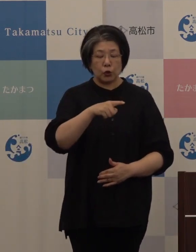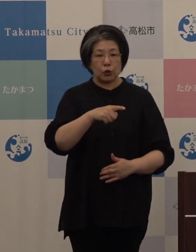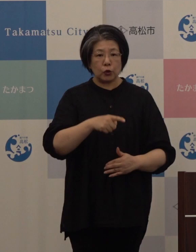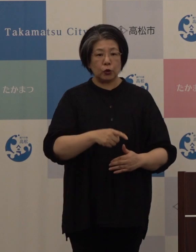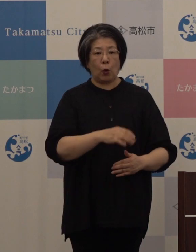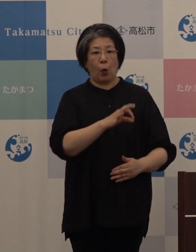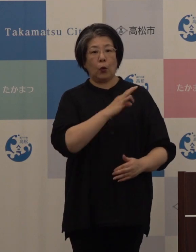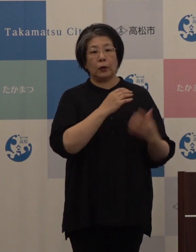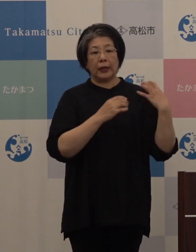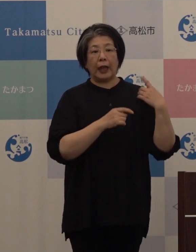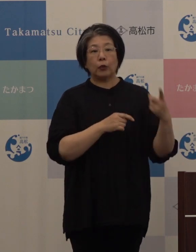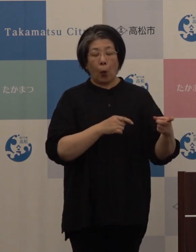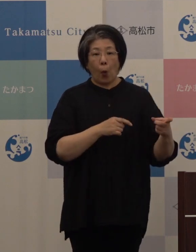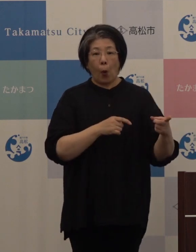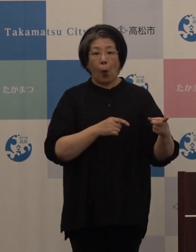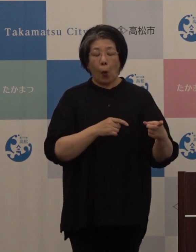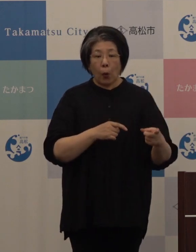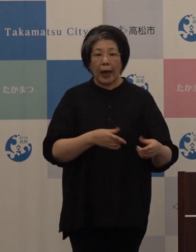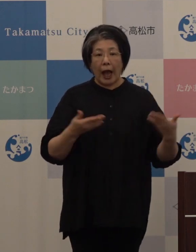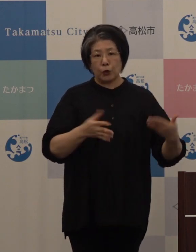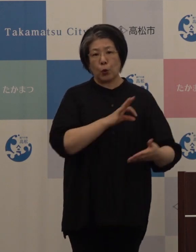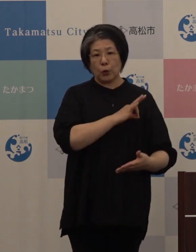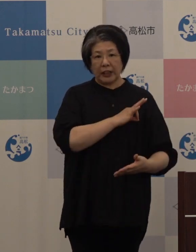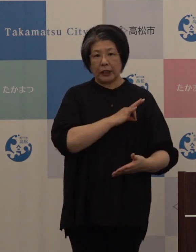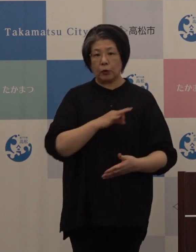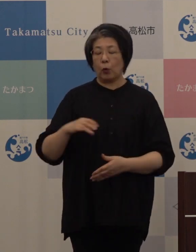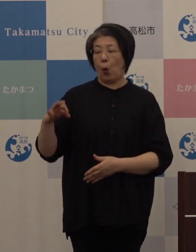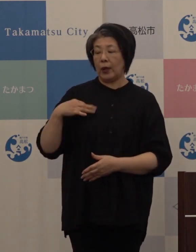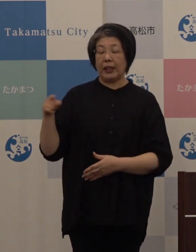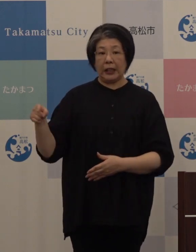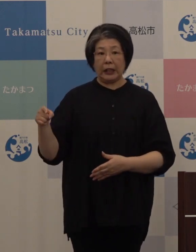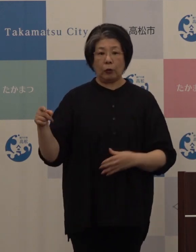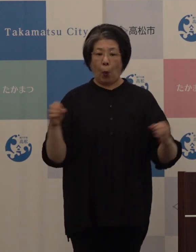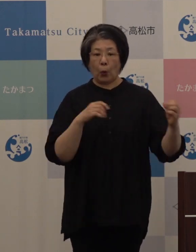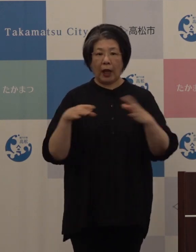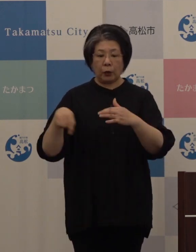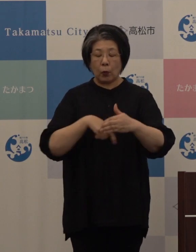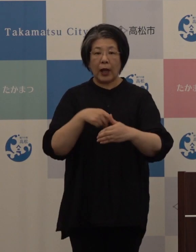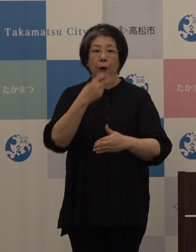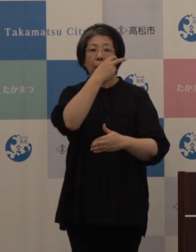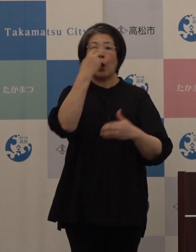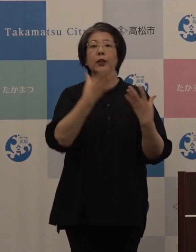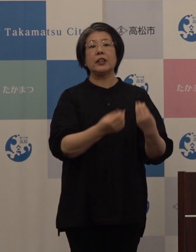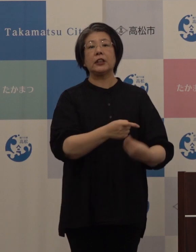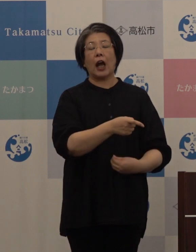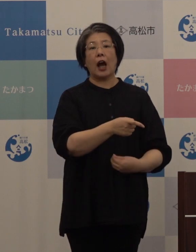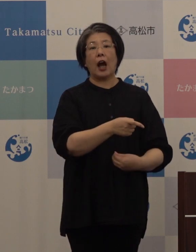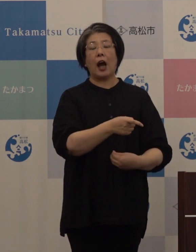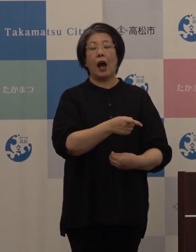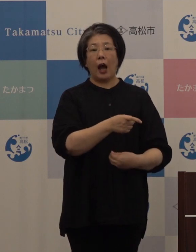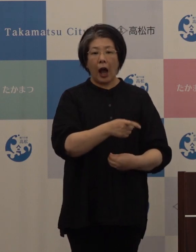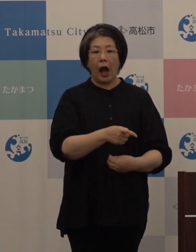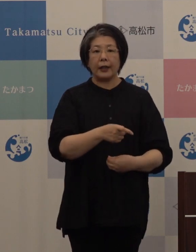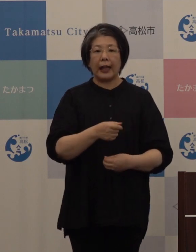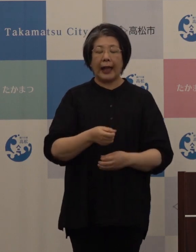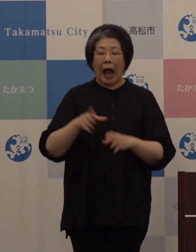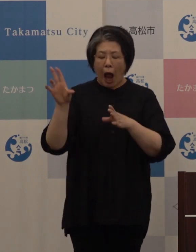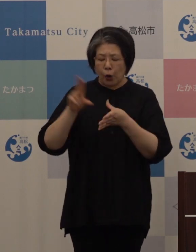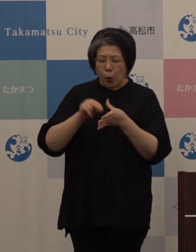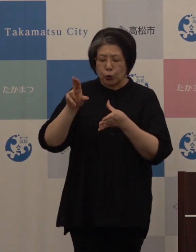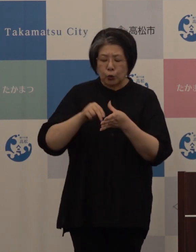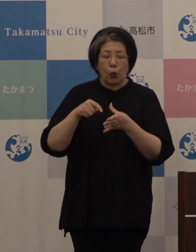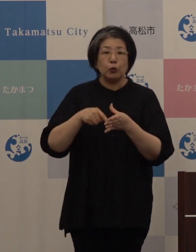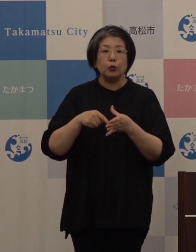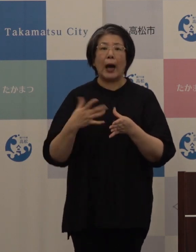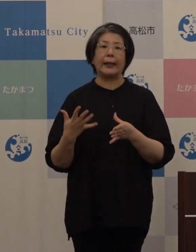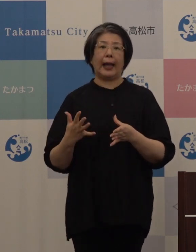て、どういうやり取りがあったかというのは一応確認はいたしておるところでございますが、その言動自体録音されたりなんかしているわけじゃございません